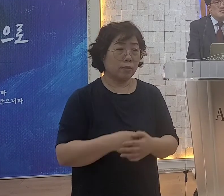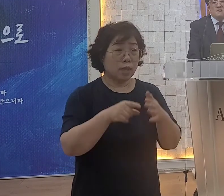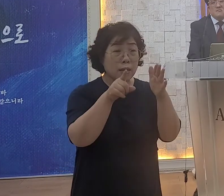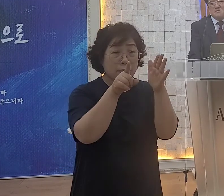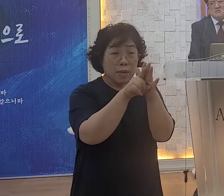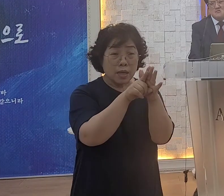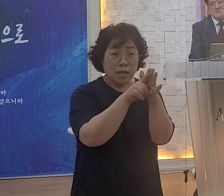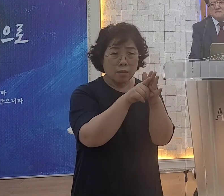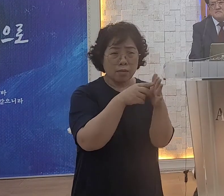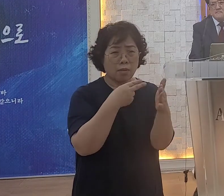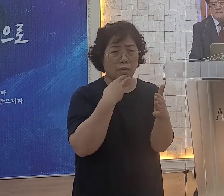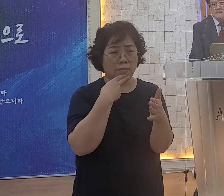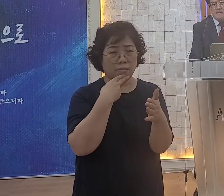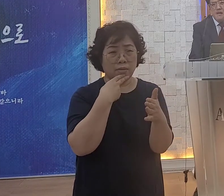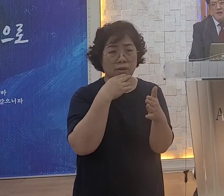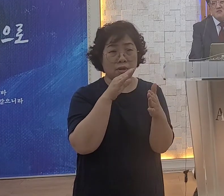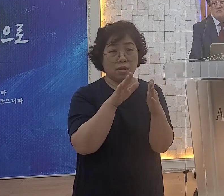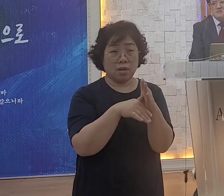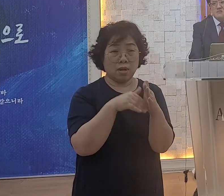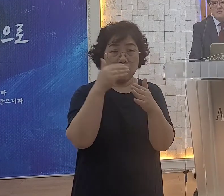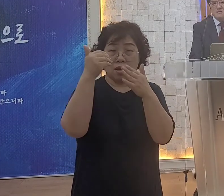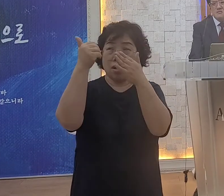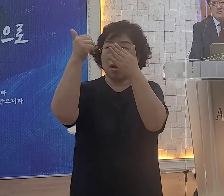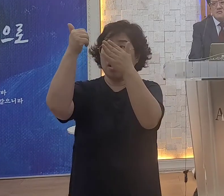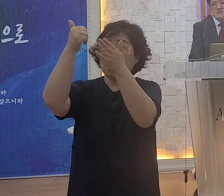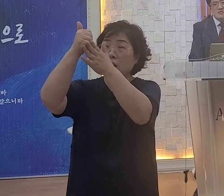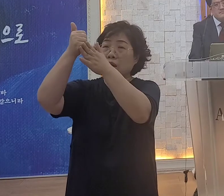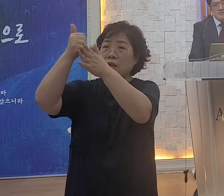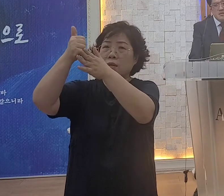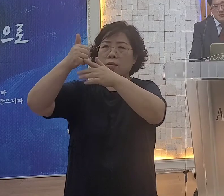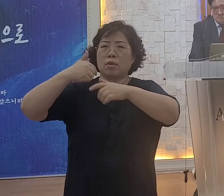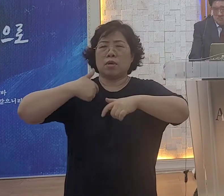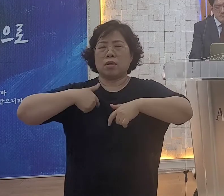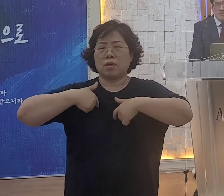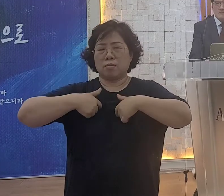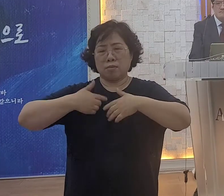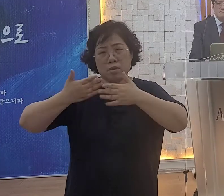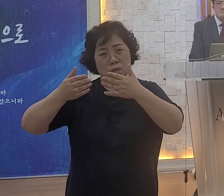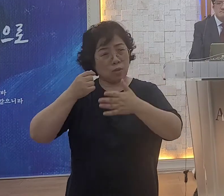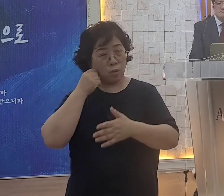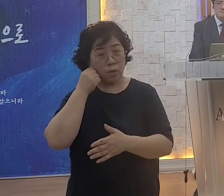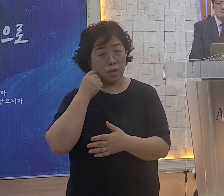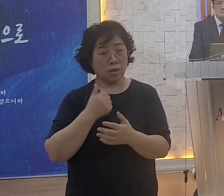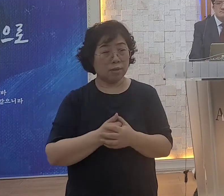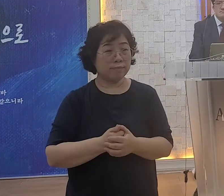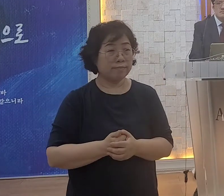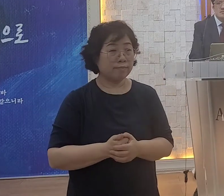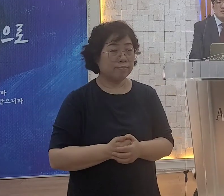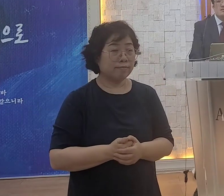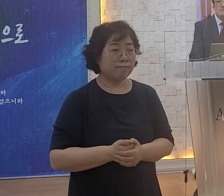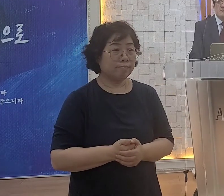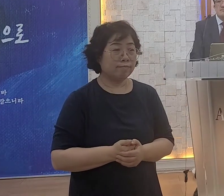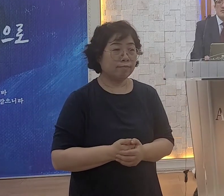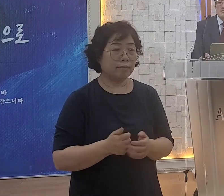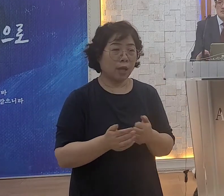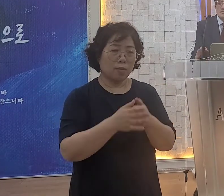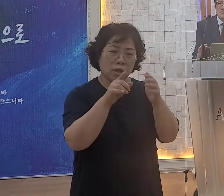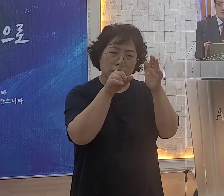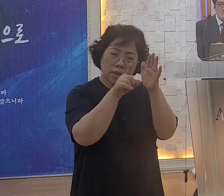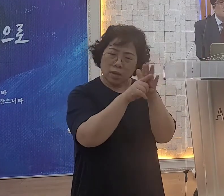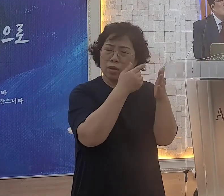믿음이 없이는 하나님을 기쁘시게 할 수 없습니다. 그래서